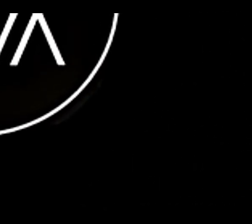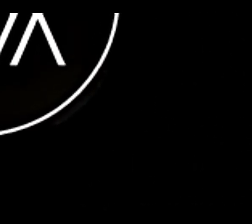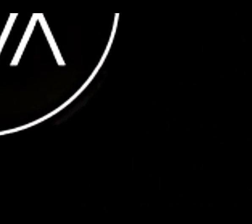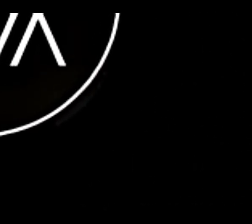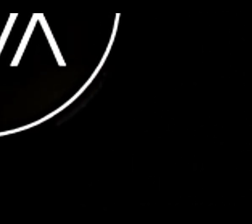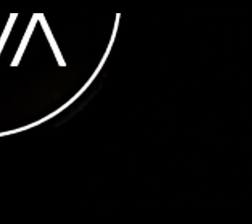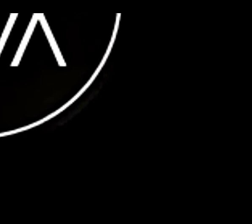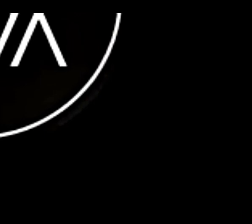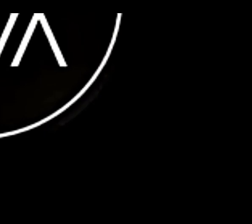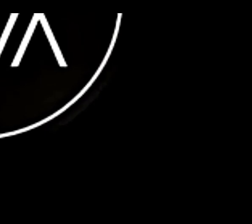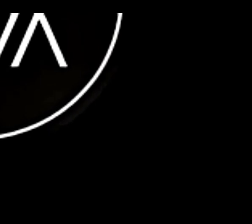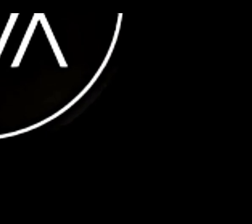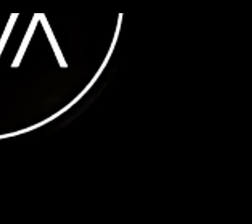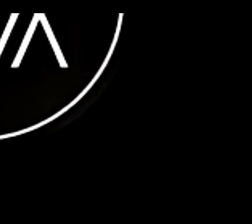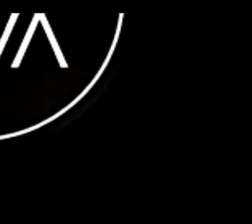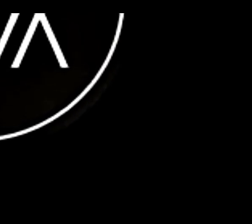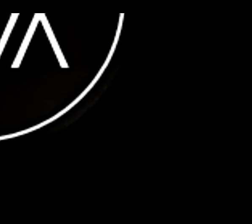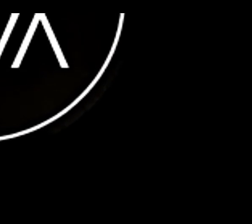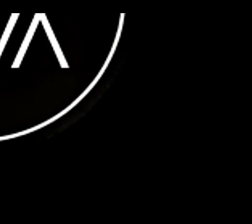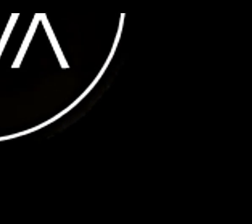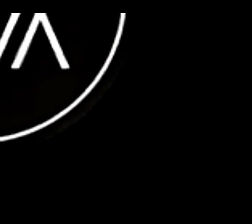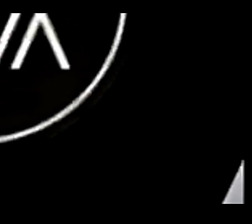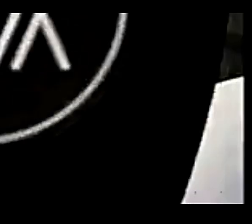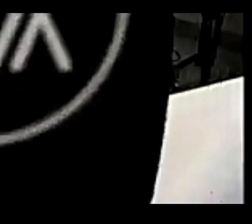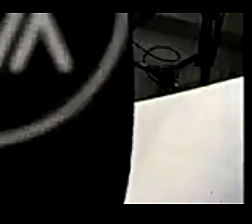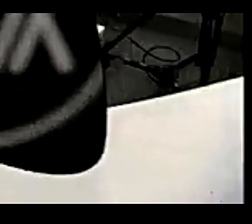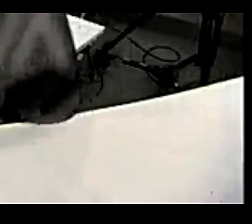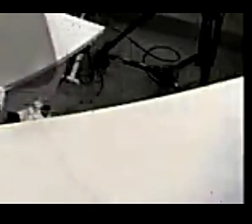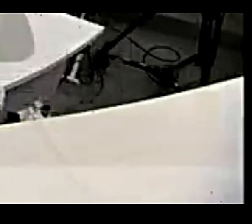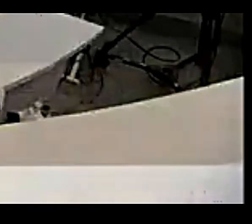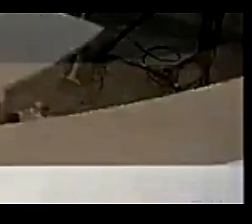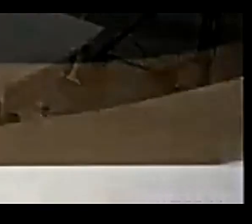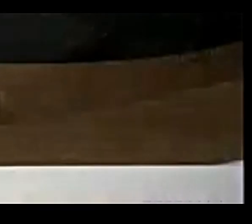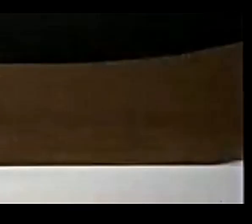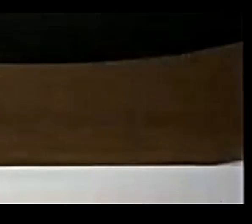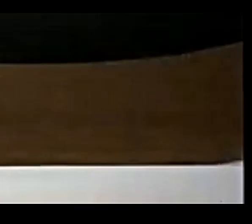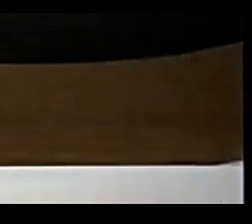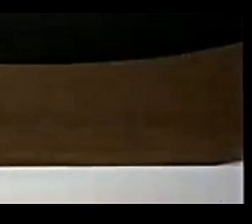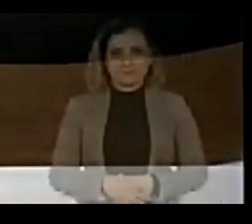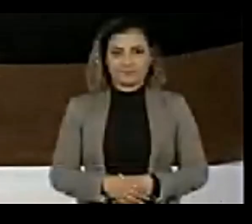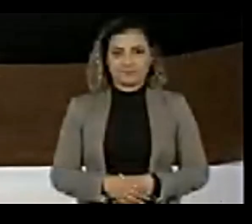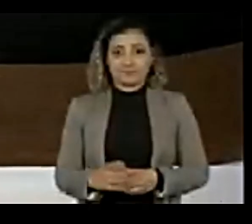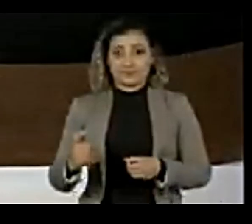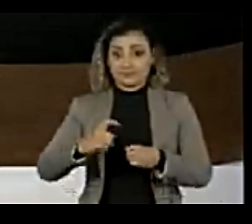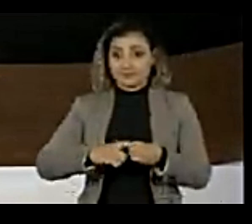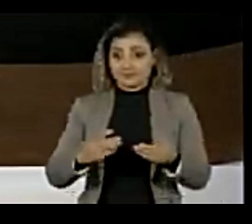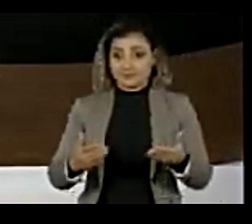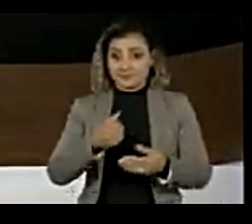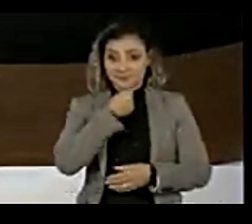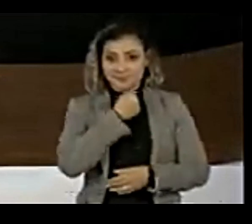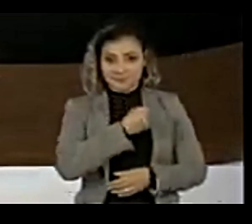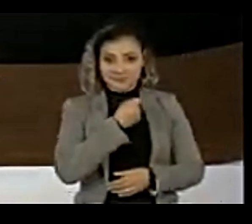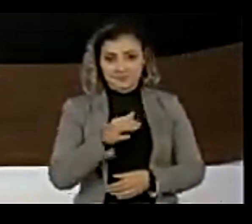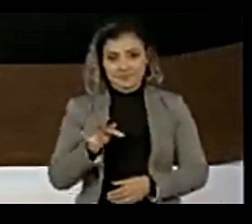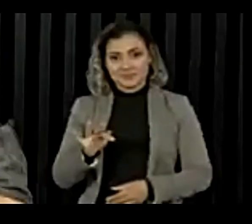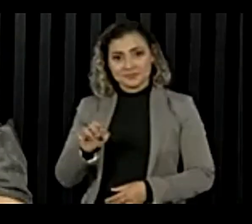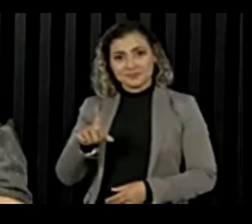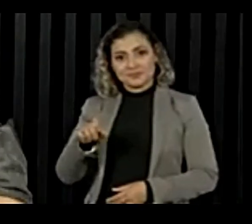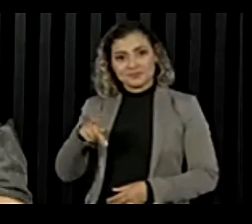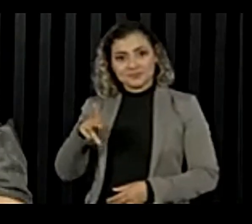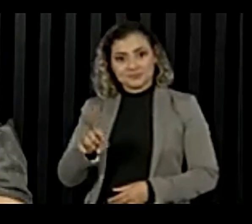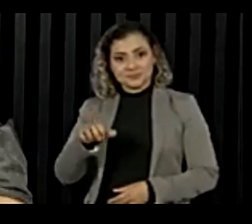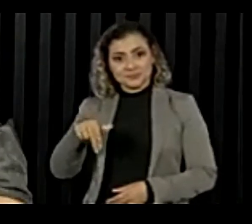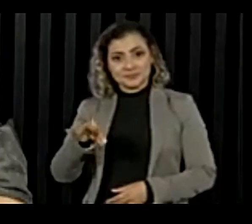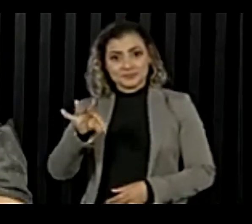Estamos estamos de volta com a entrevista com o Felipe Neto, que já